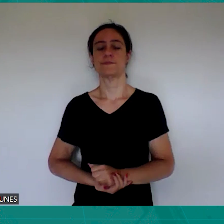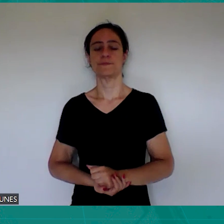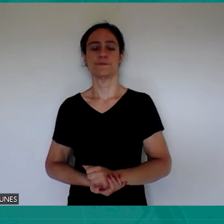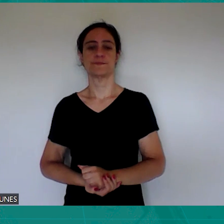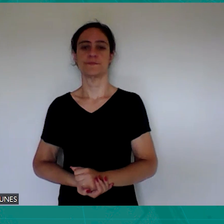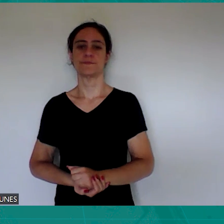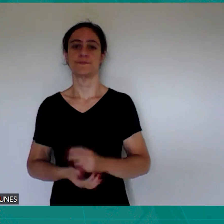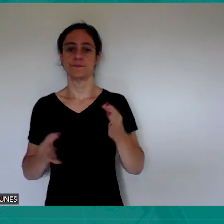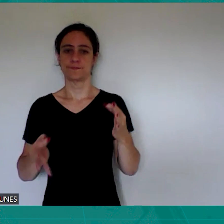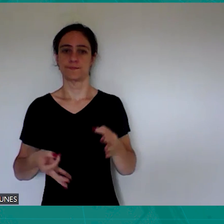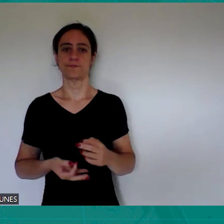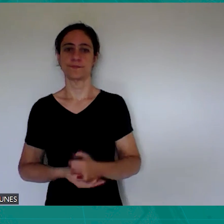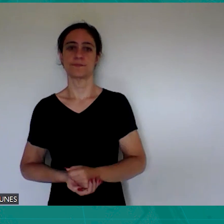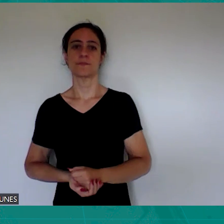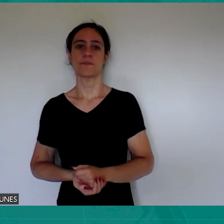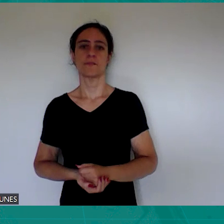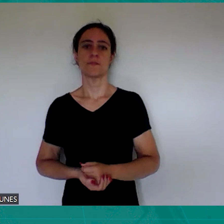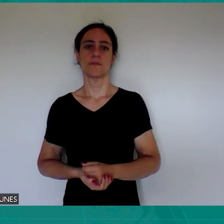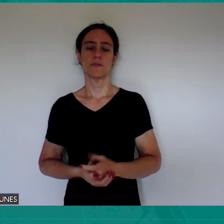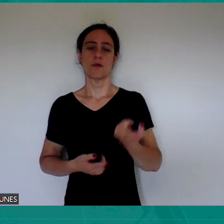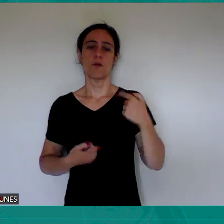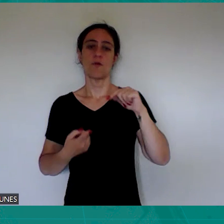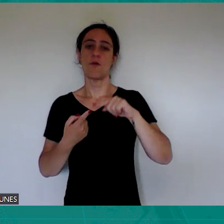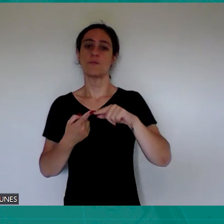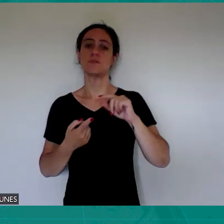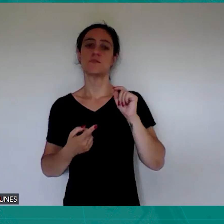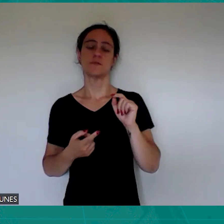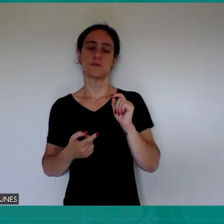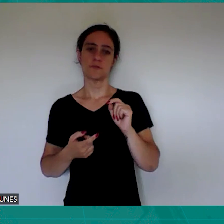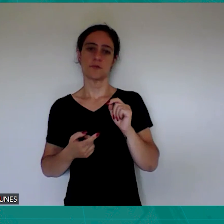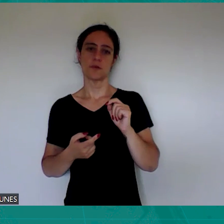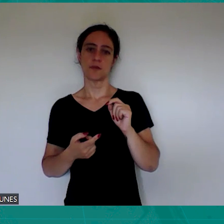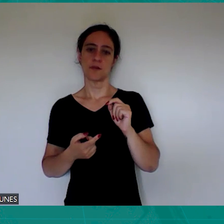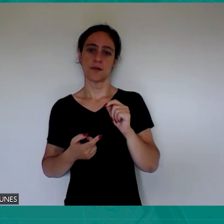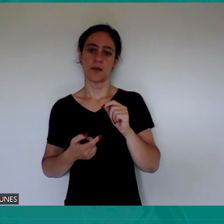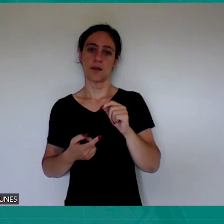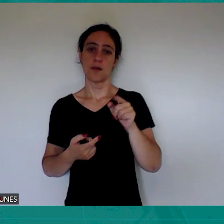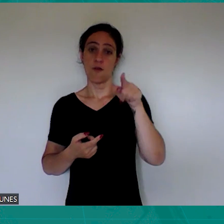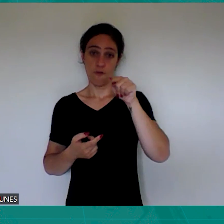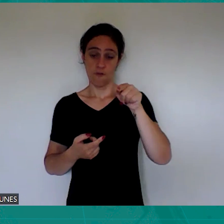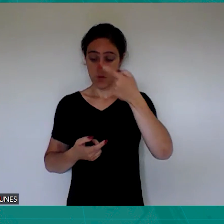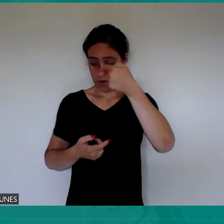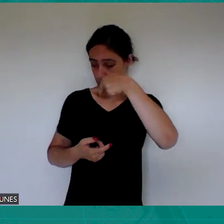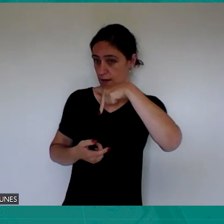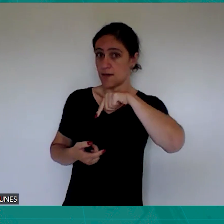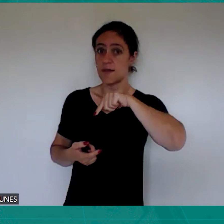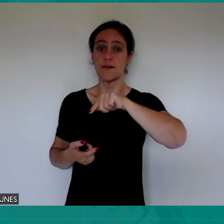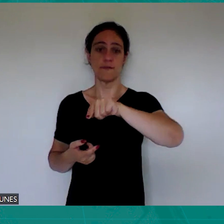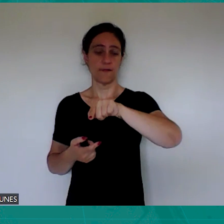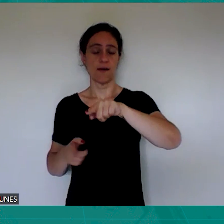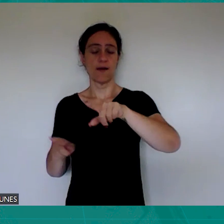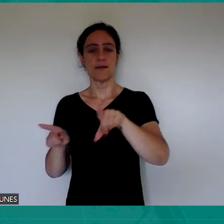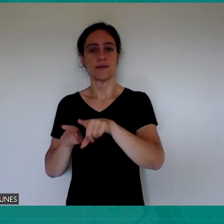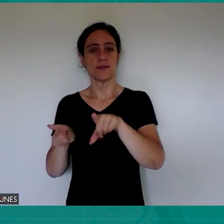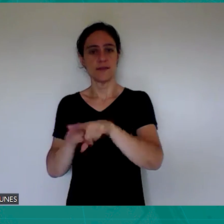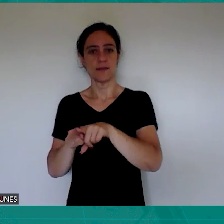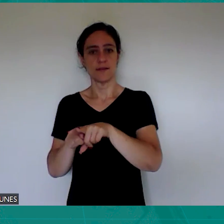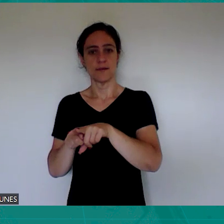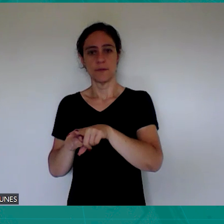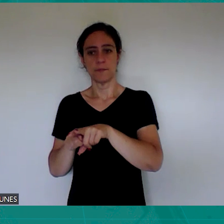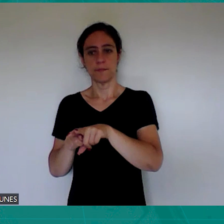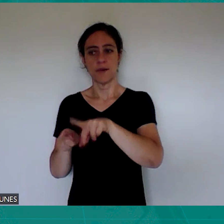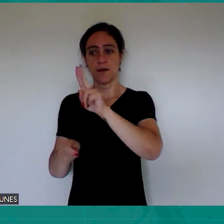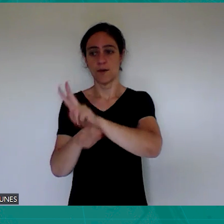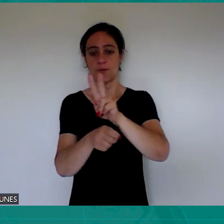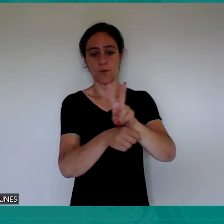certo? E a função dele é enviar você, para você também sair, para resgatar outras pessoas,